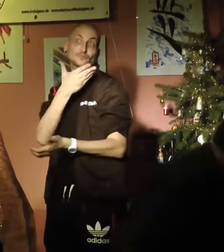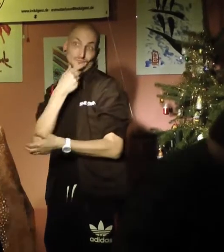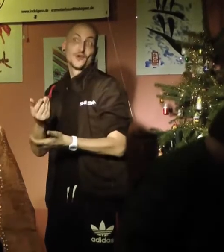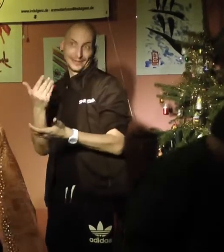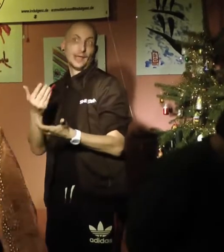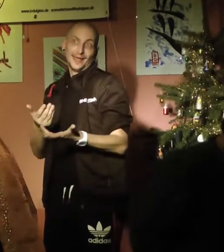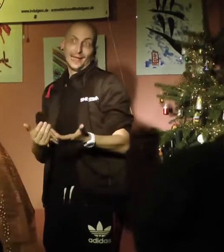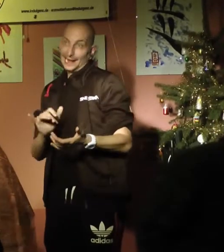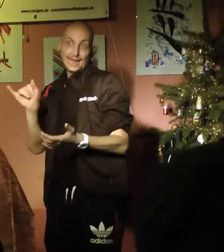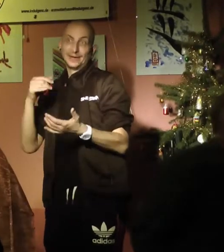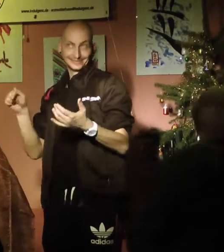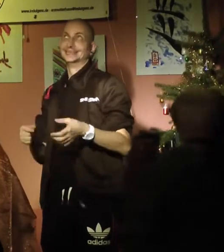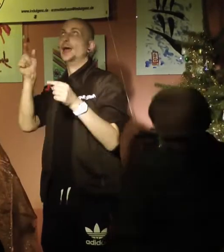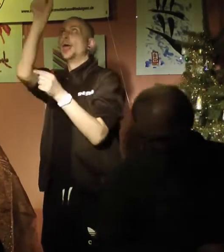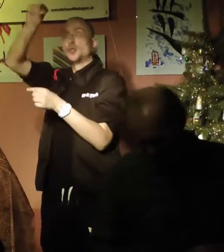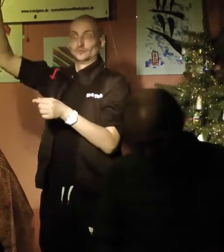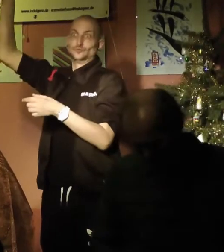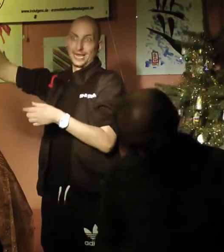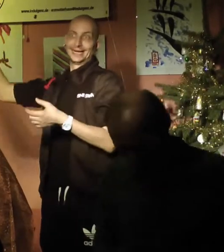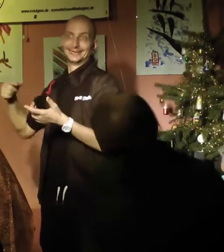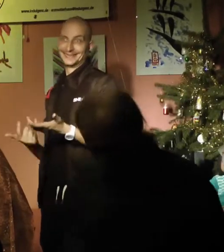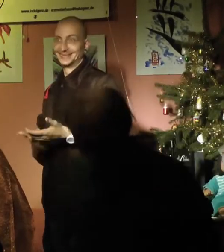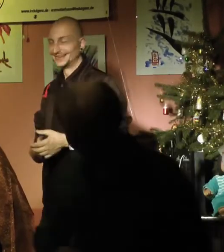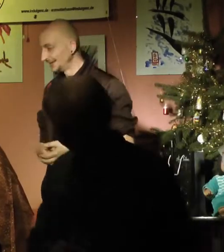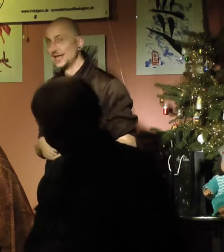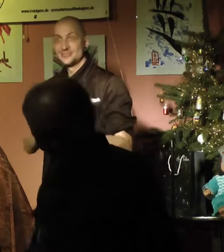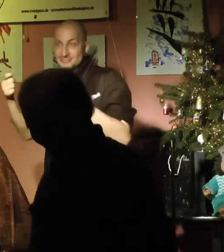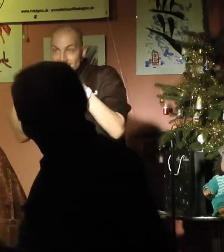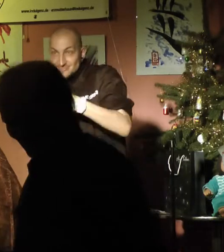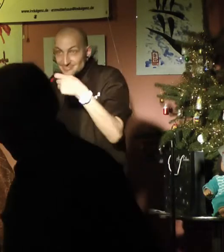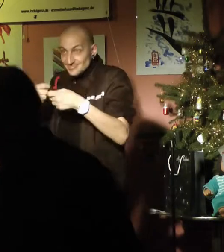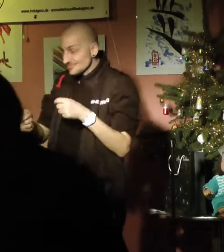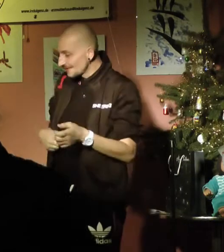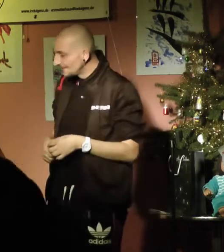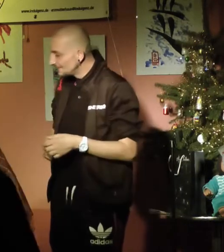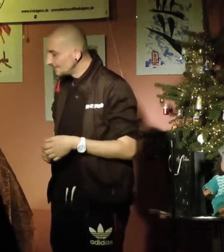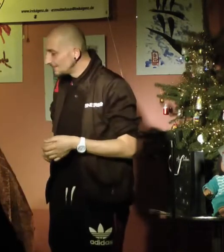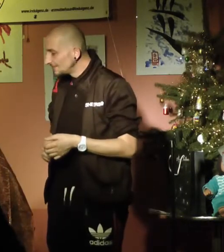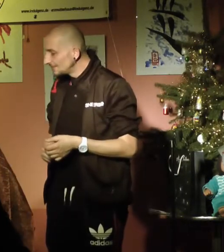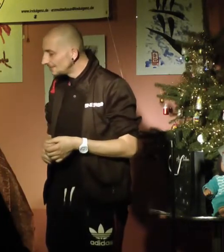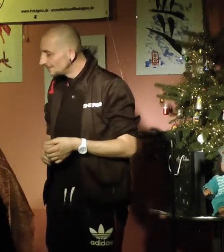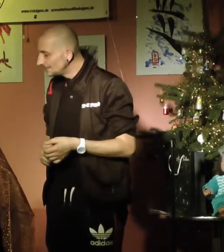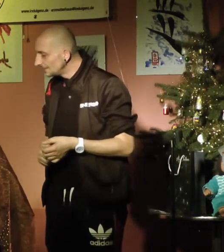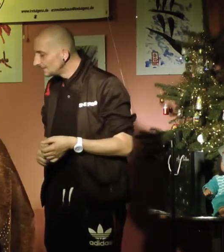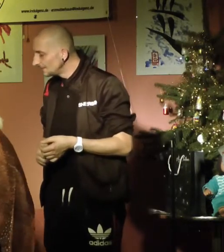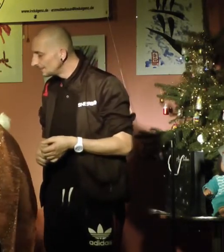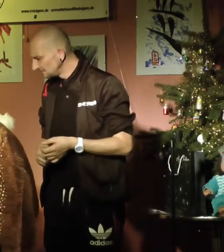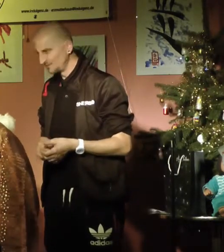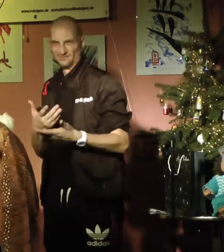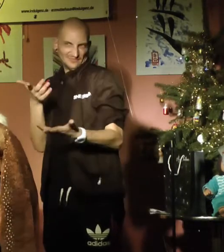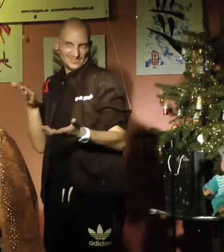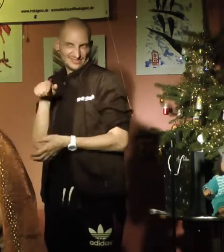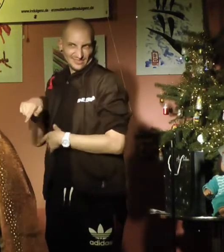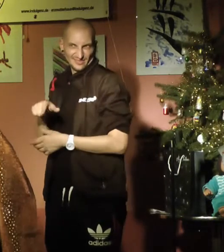Irgendjemand muss Luftschlangen gedealt haben. Und auch eine kleine Windmühle. Das ist ein Atemraum. Und was ist